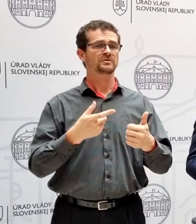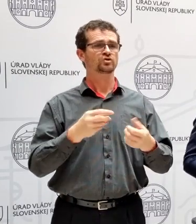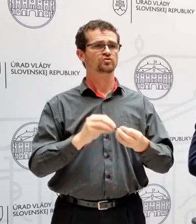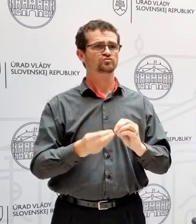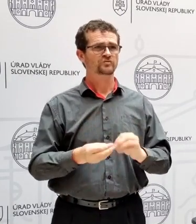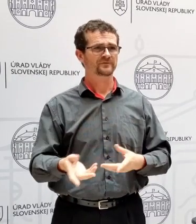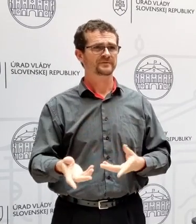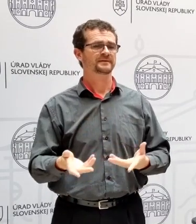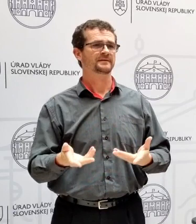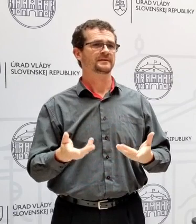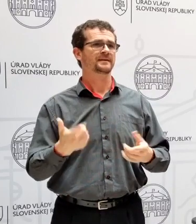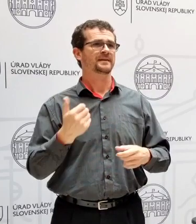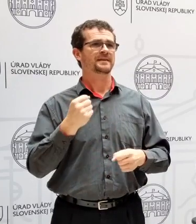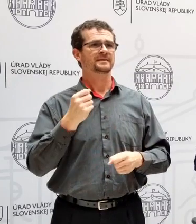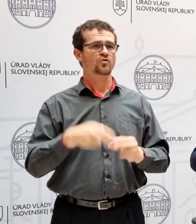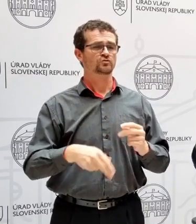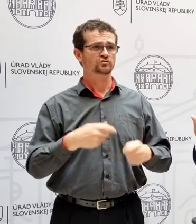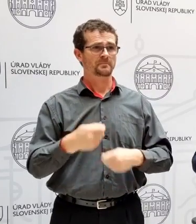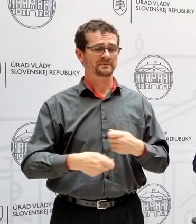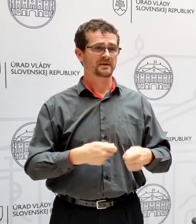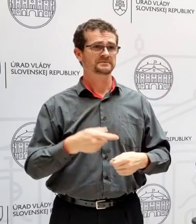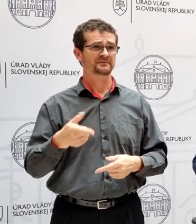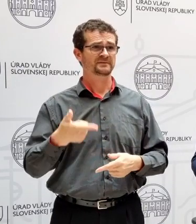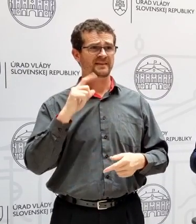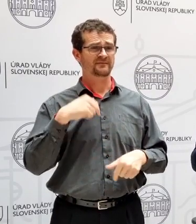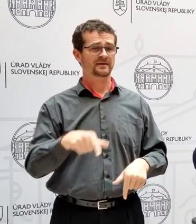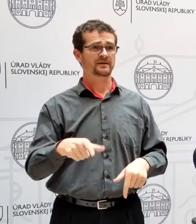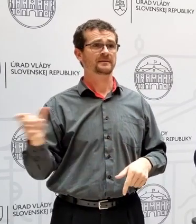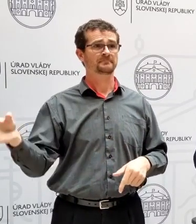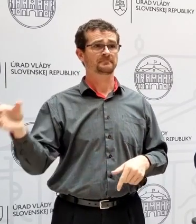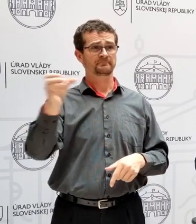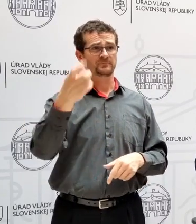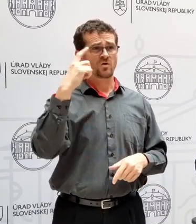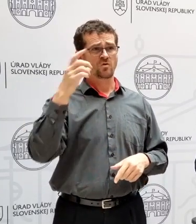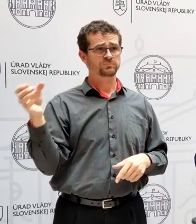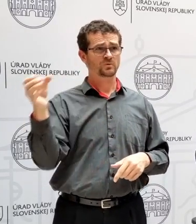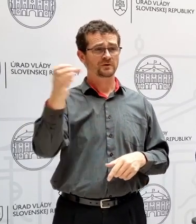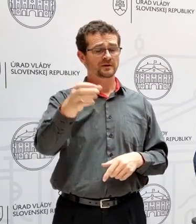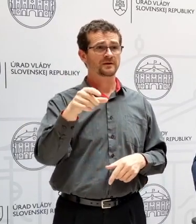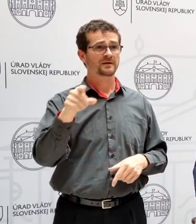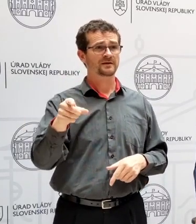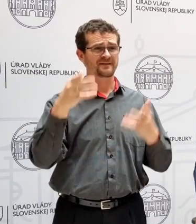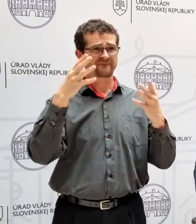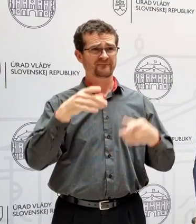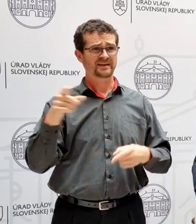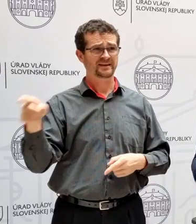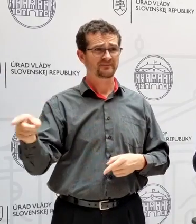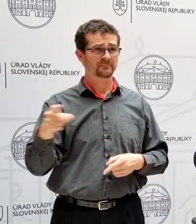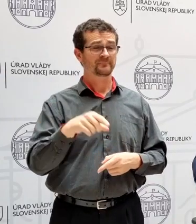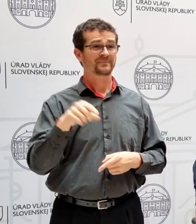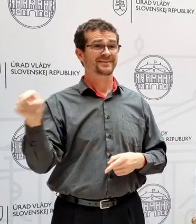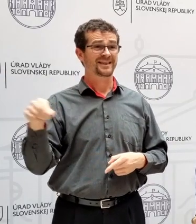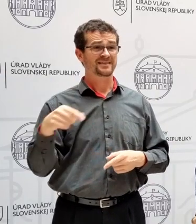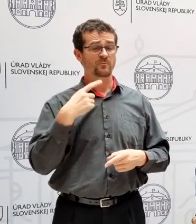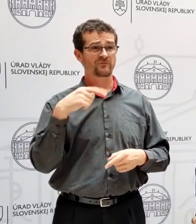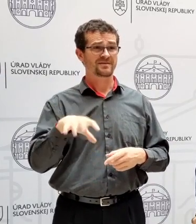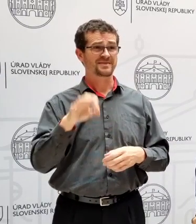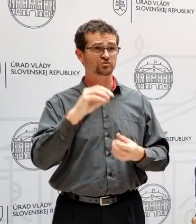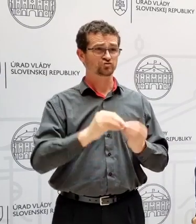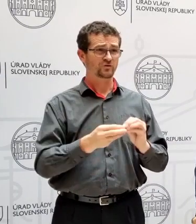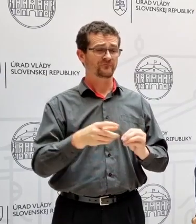kšefty a po druhé neodrobenú robotu. Vy ste nám to neverili. Nech tam pekne príde odborník, ktorému dôverujete a keď ten vám povie, že tam